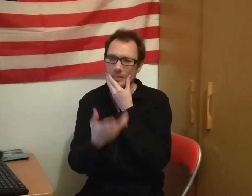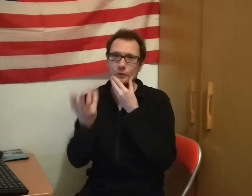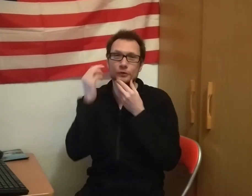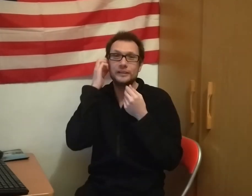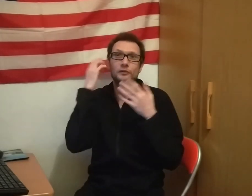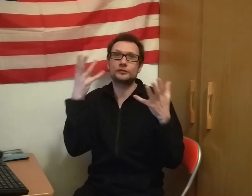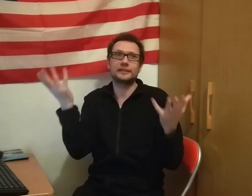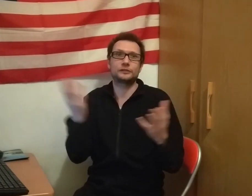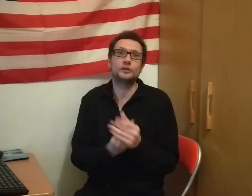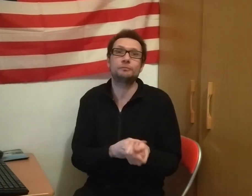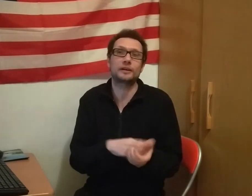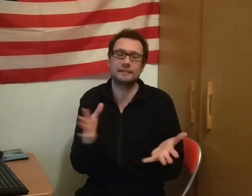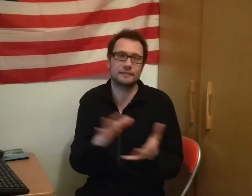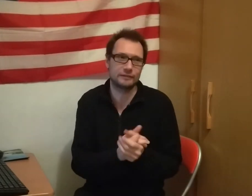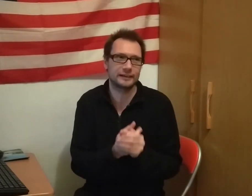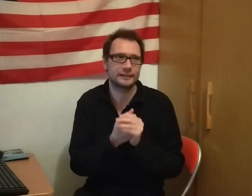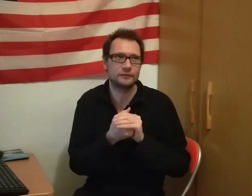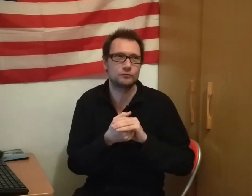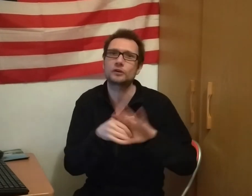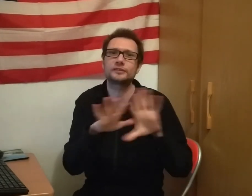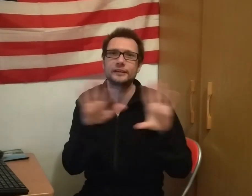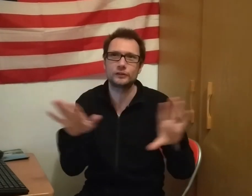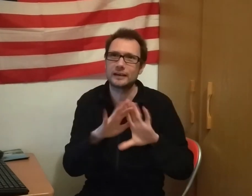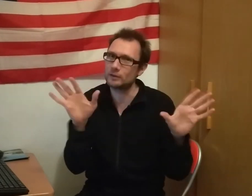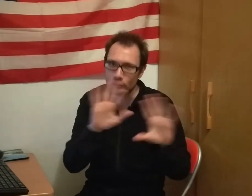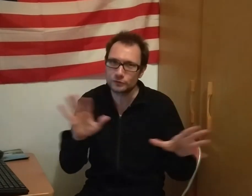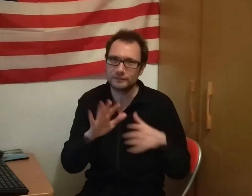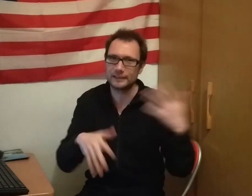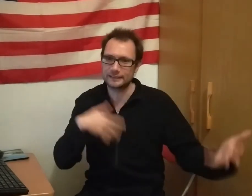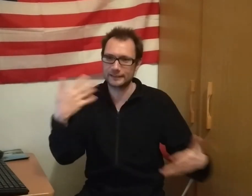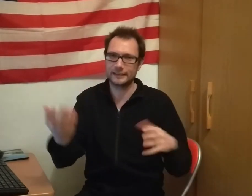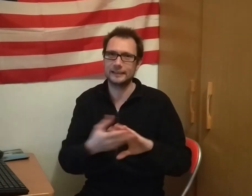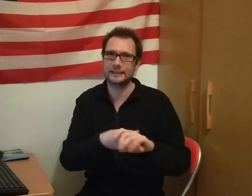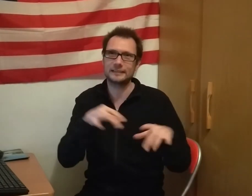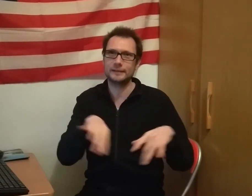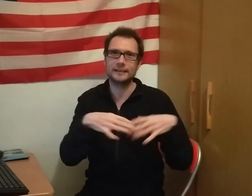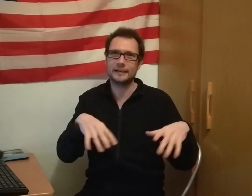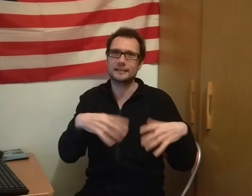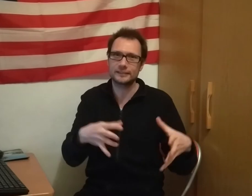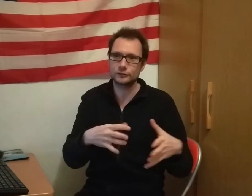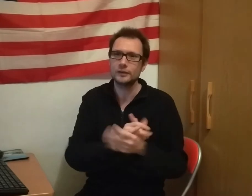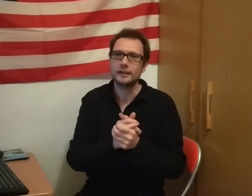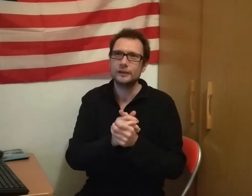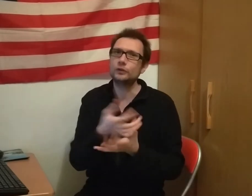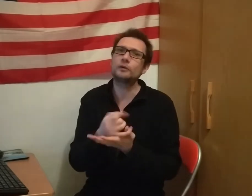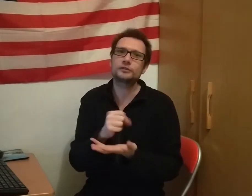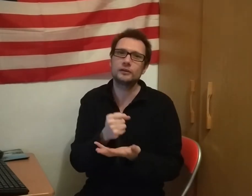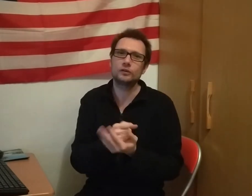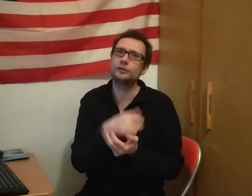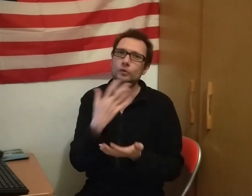no sé, yo no sé eso, una cosa que a mí no me gusta, ¿vale? Antes que la gente me diga, haz eso. No me gustan los videojuegos,